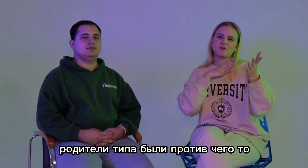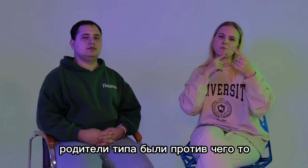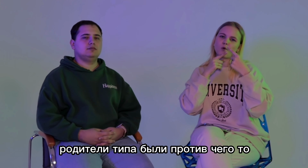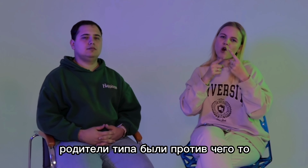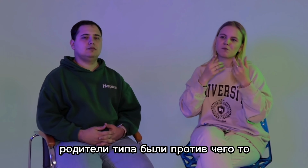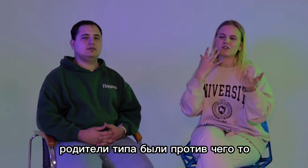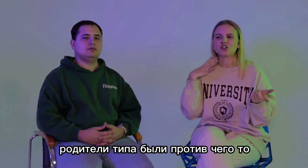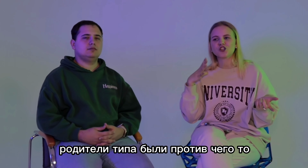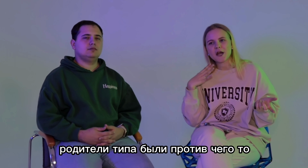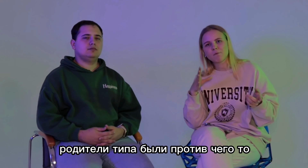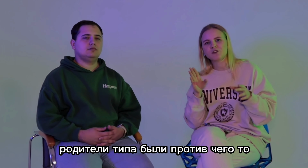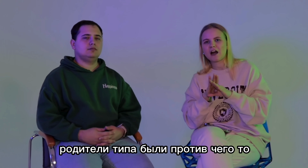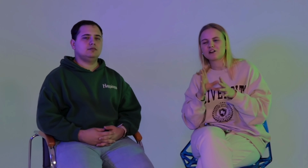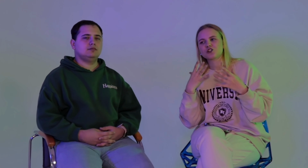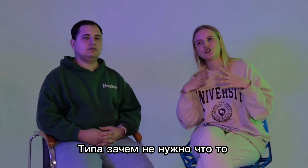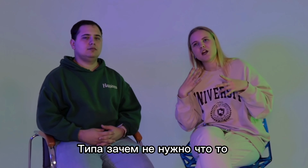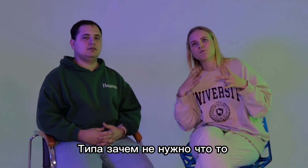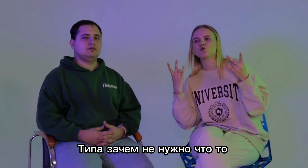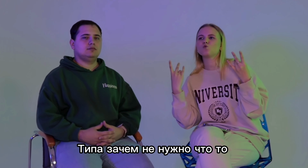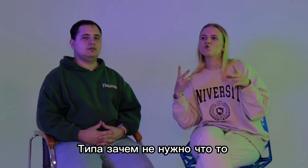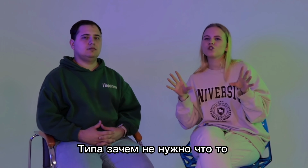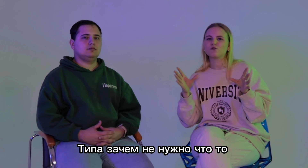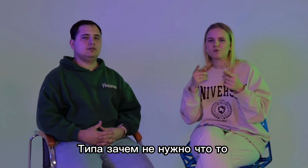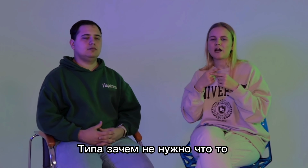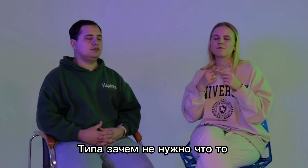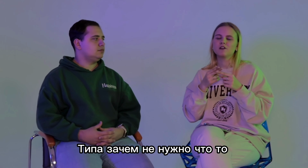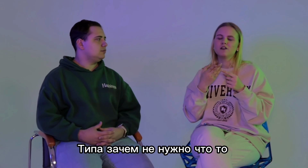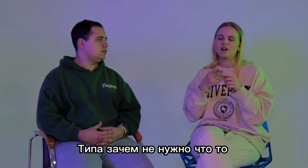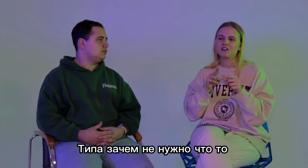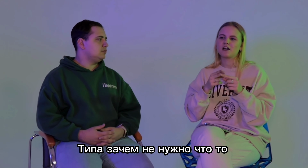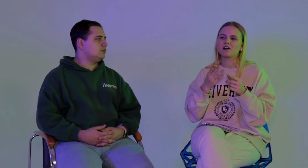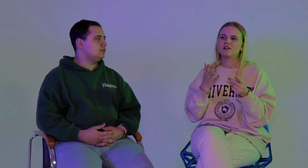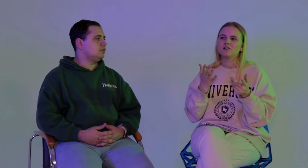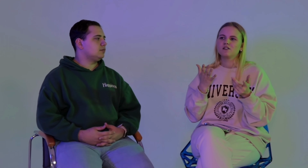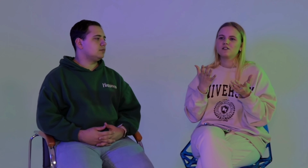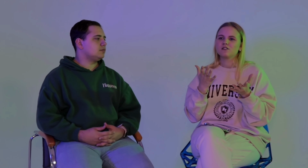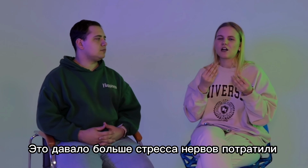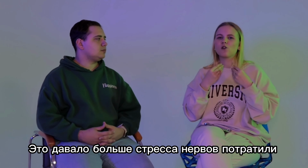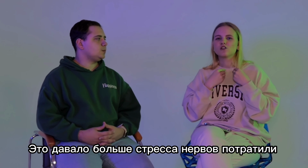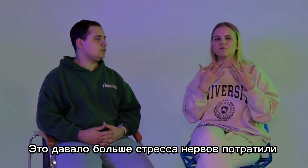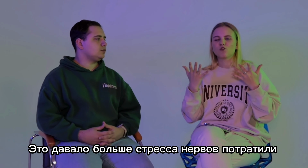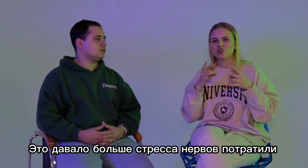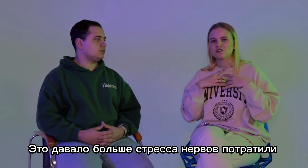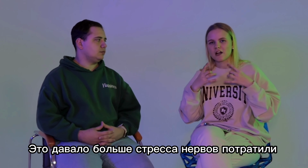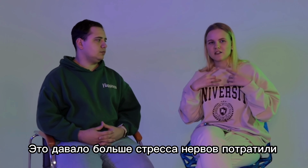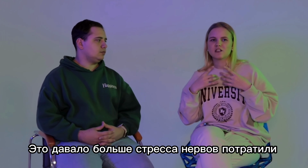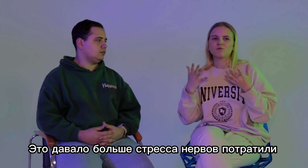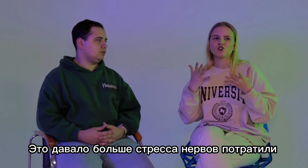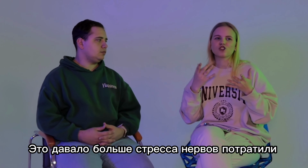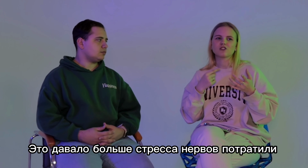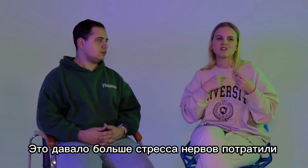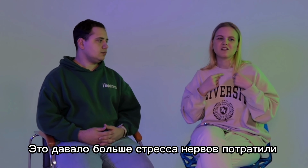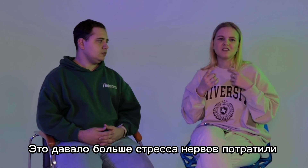были против, зачем так, зачем, не нужно, он нам это... довольно больше пресса, больше